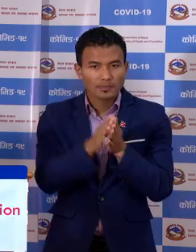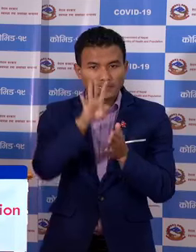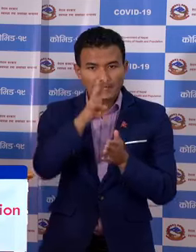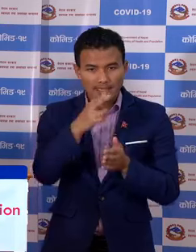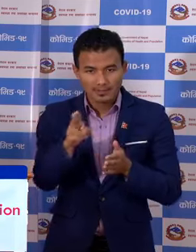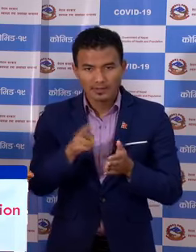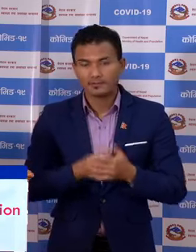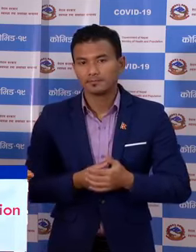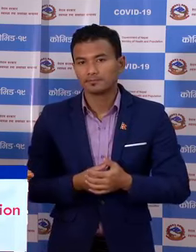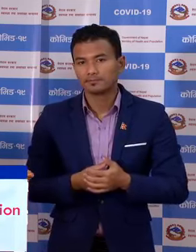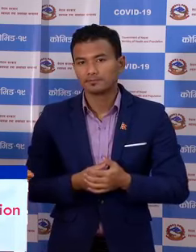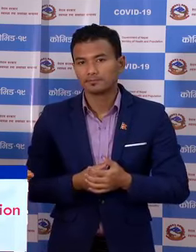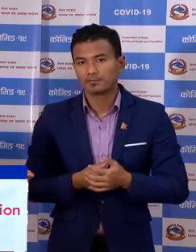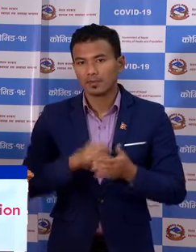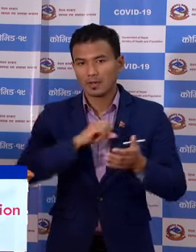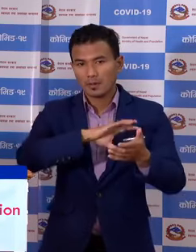जना।